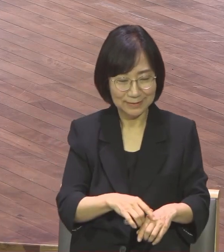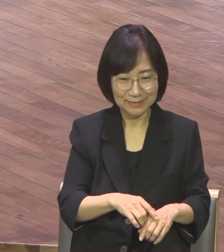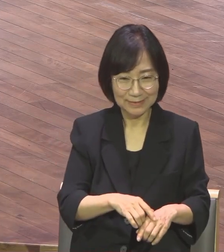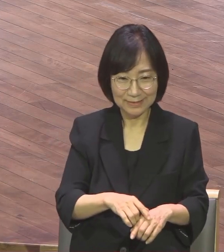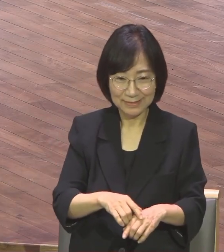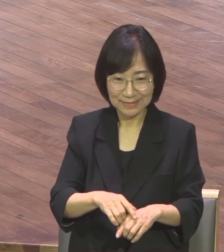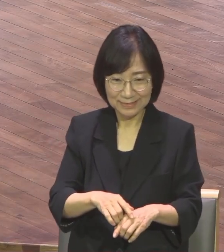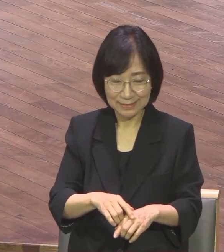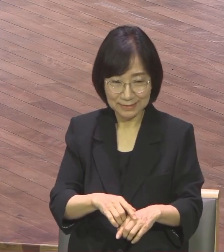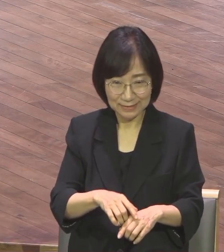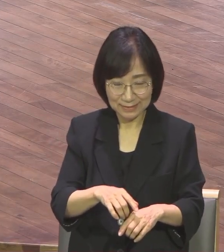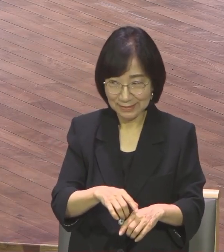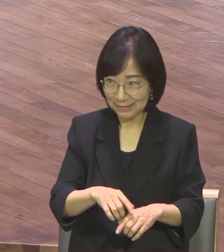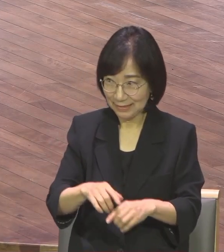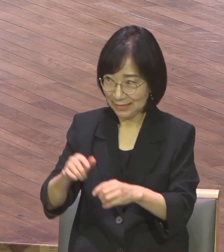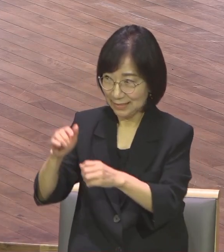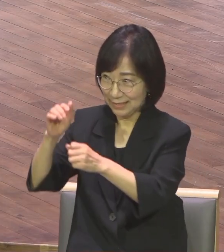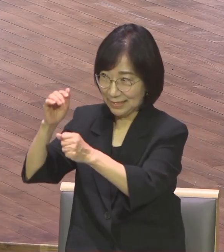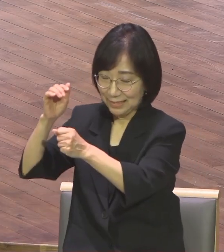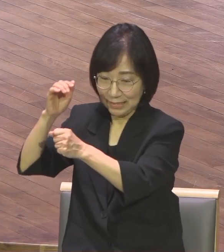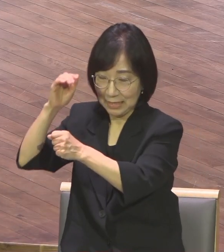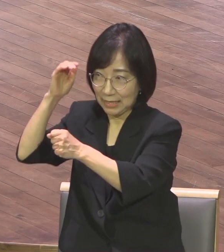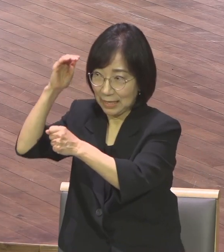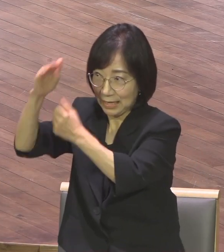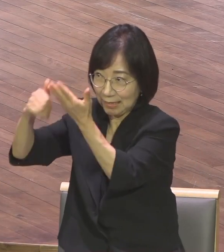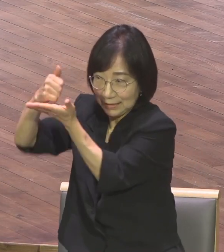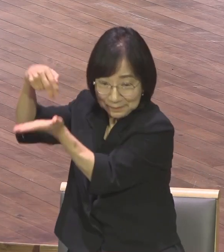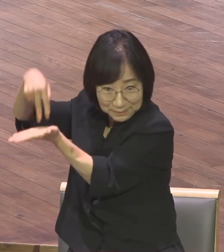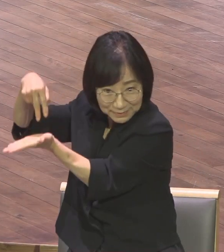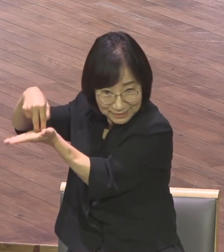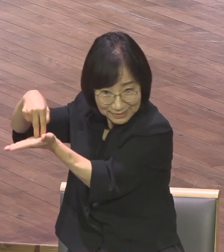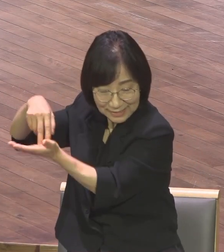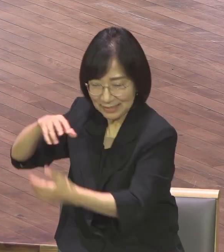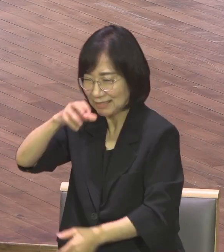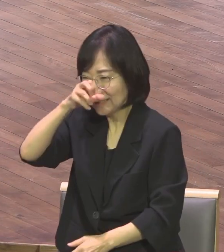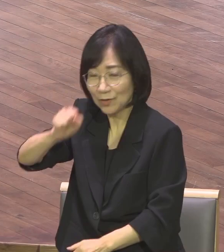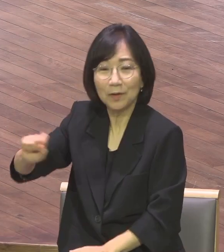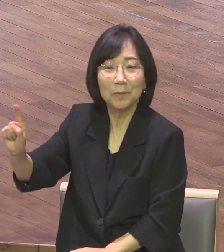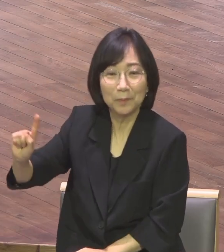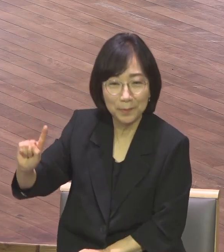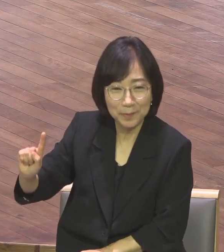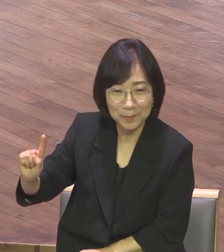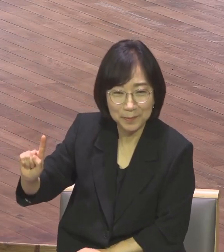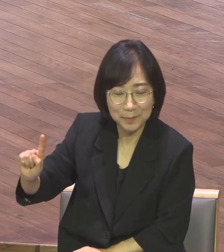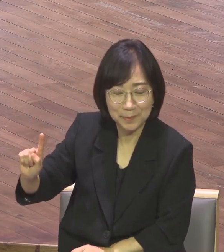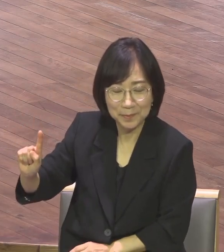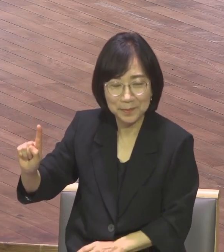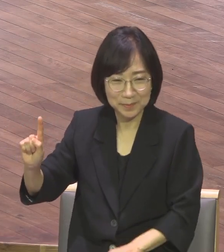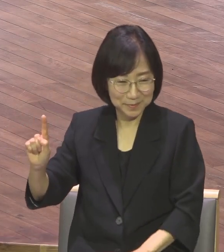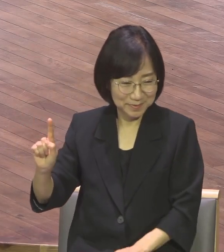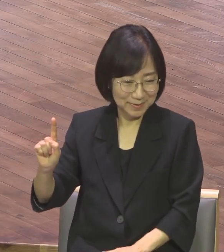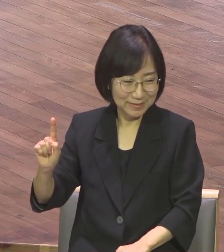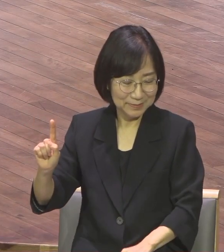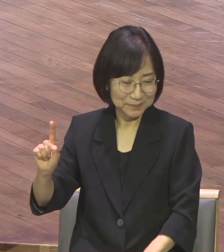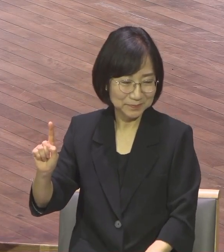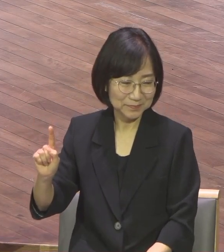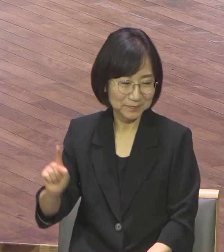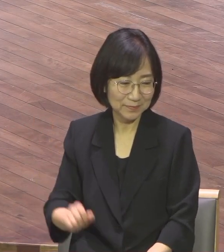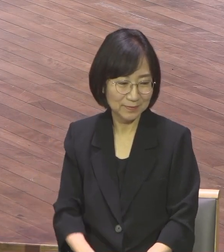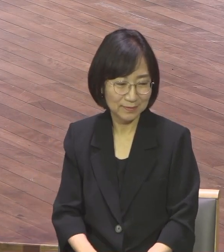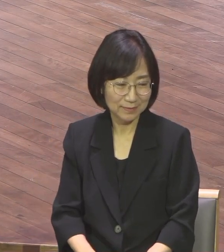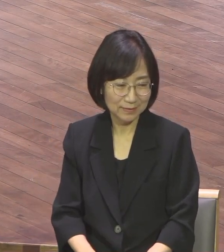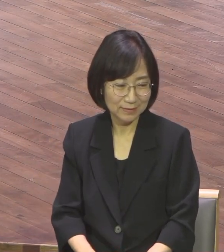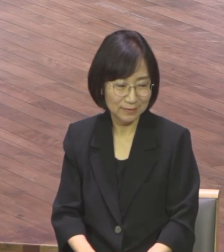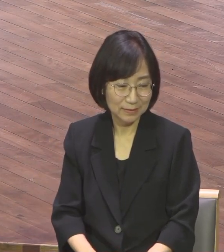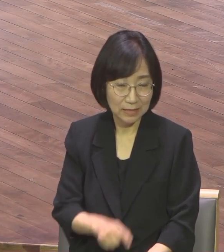그런데 구원과는 상관없어요. 아무리 인기 고상해도, 아무리 천사같이 살아도